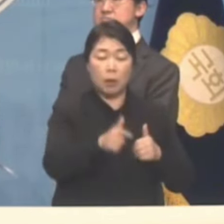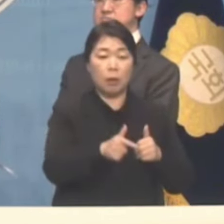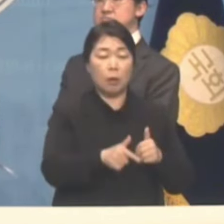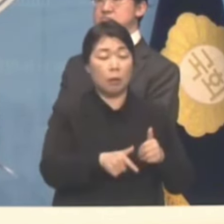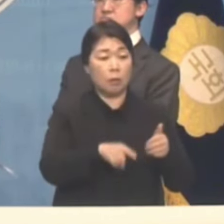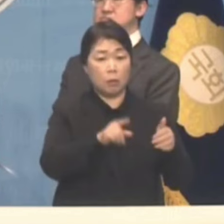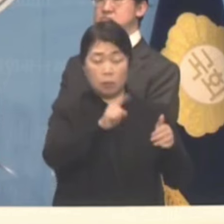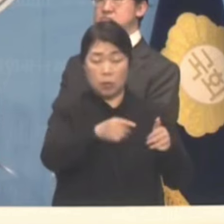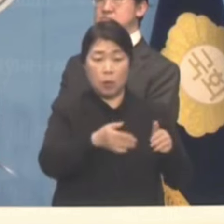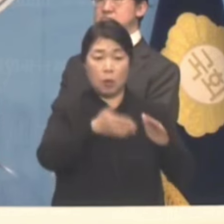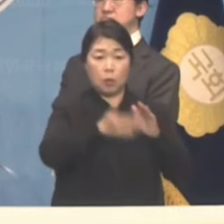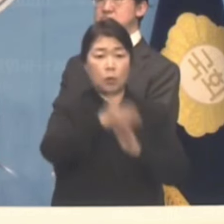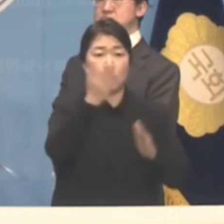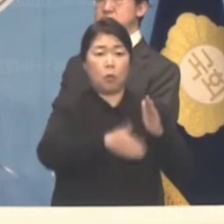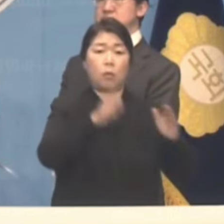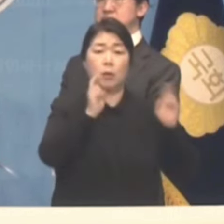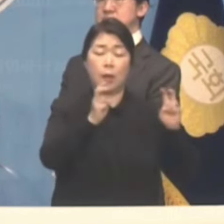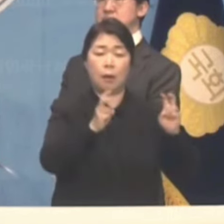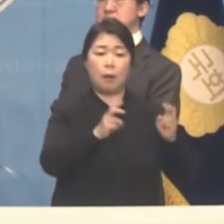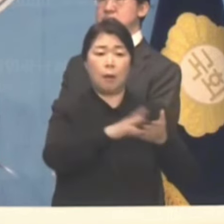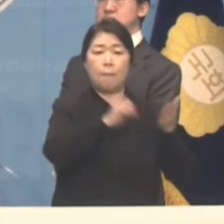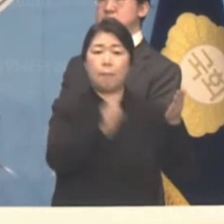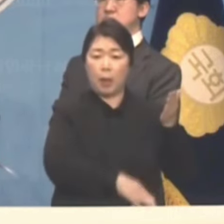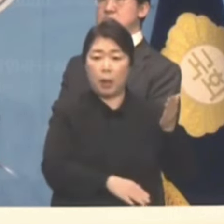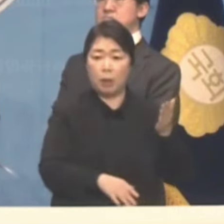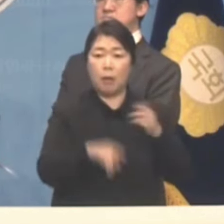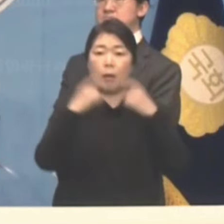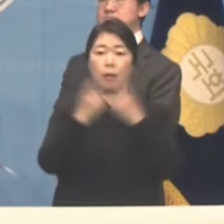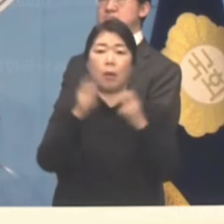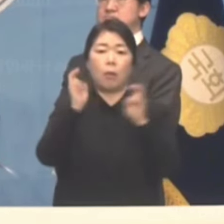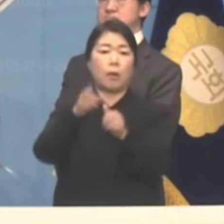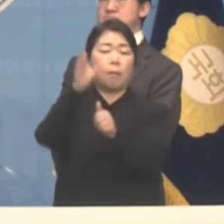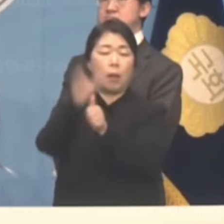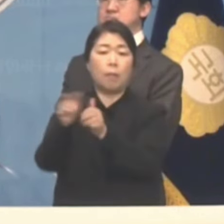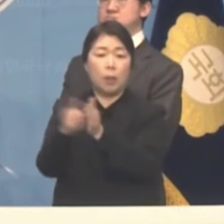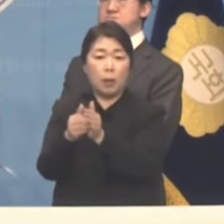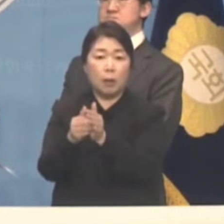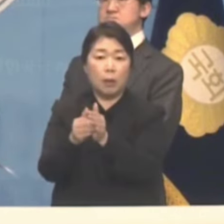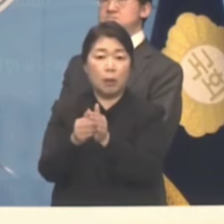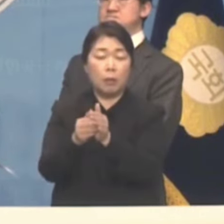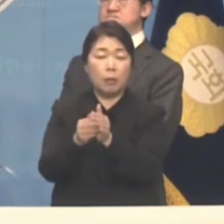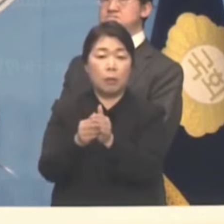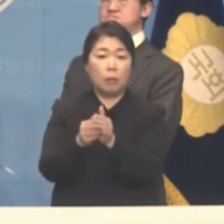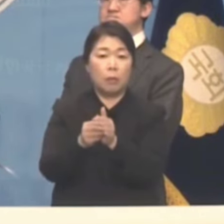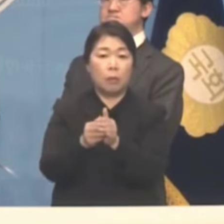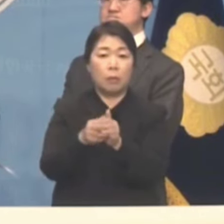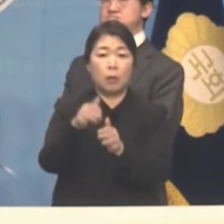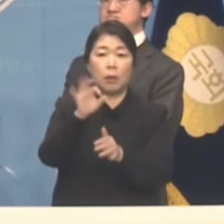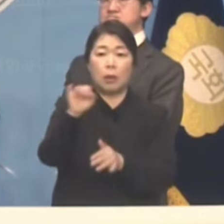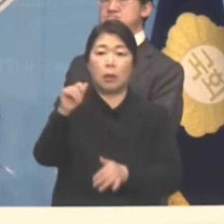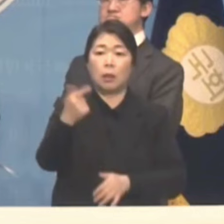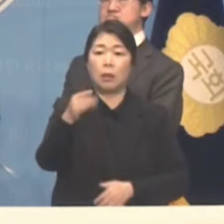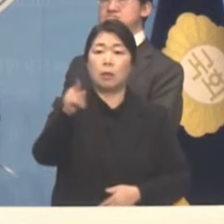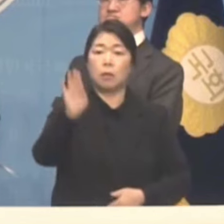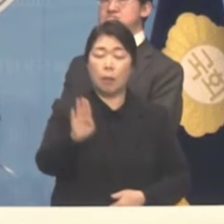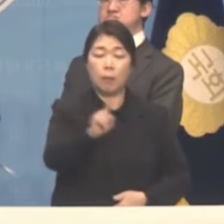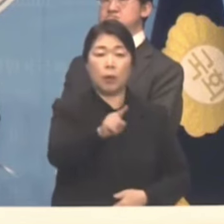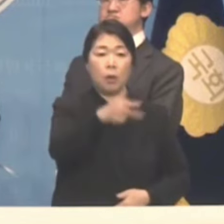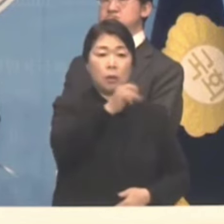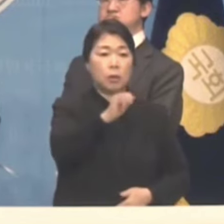언젠데 그거 아직도 몰랐냐고 인서 병하고 인섭 형님하고 진상이고 이야기 돼 가지고 그렇게 된 걸로 알고 있는데